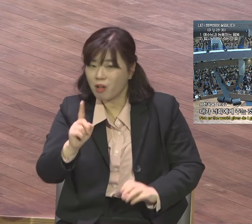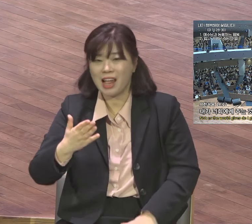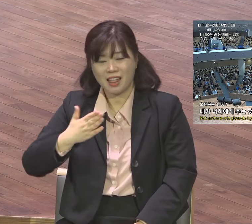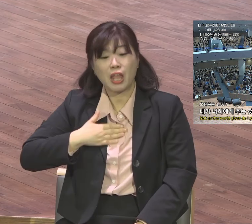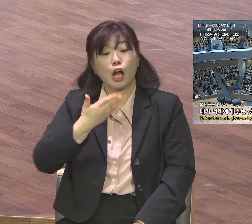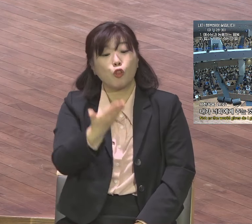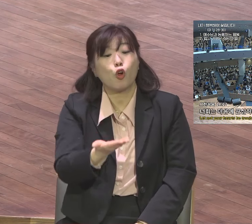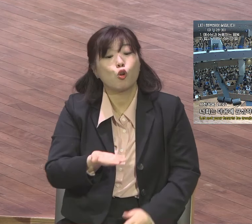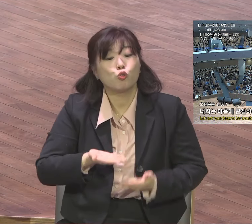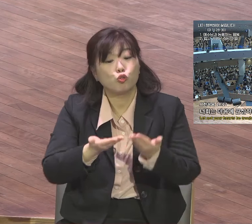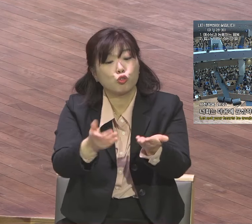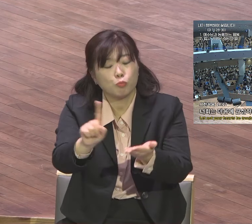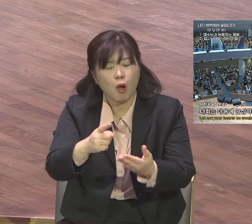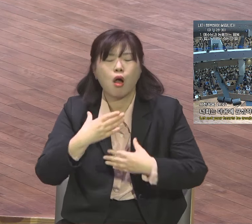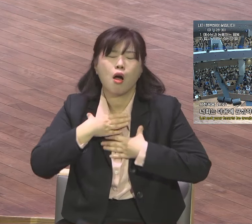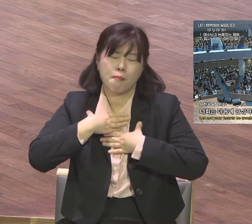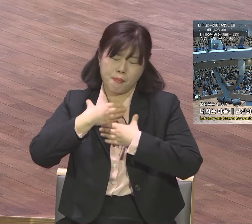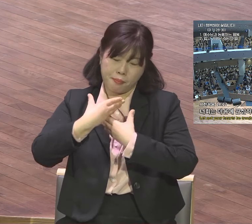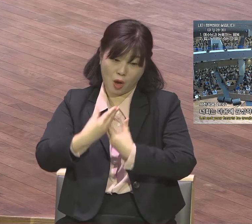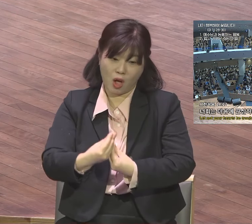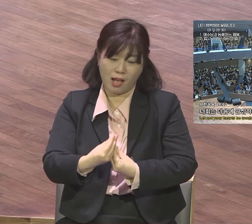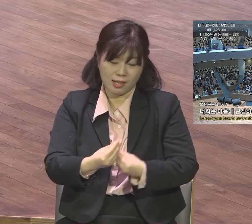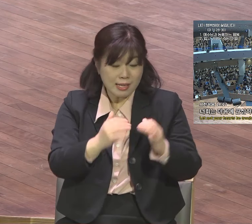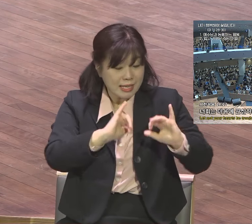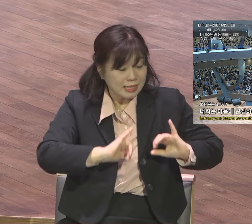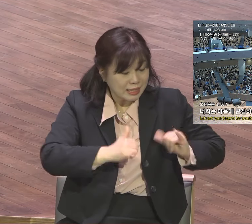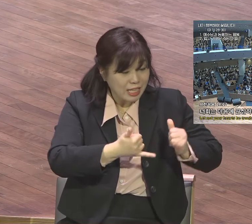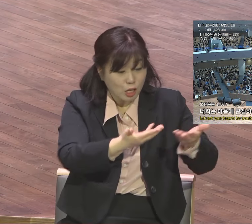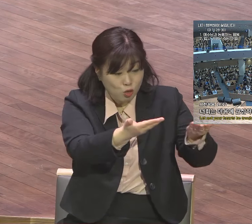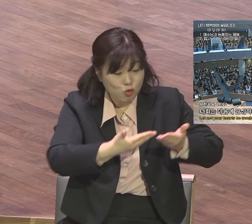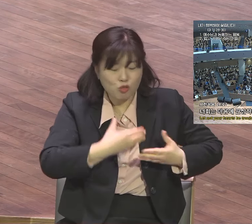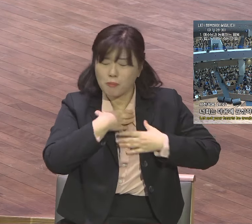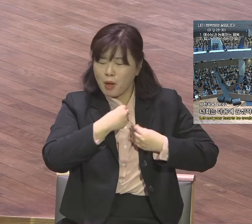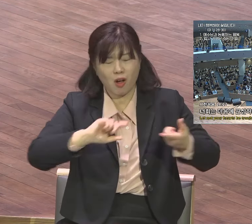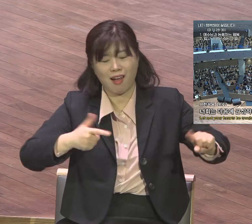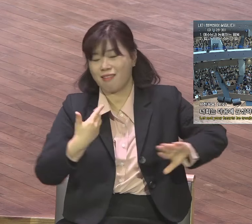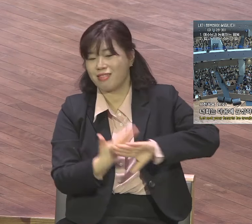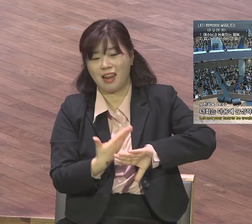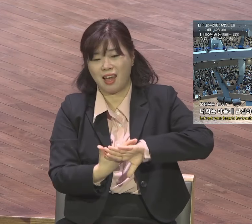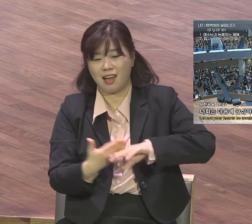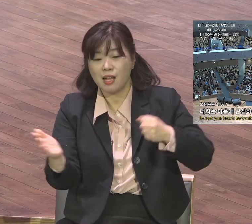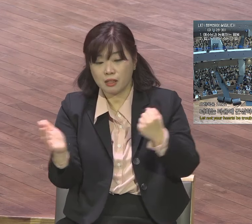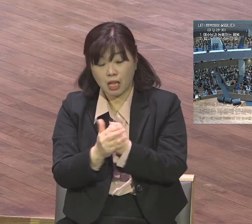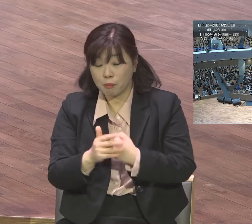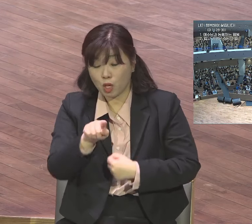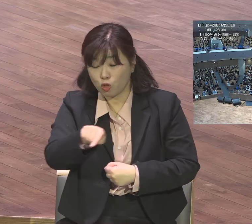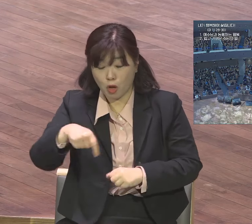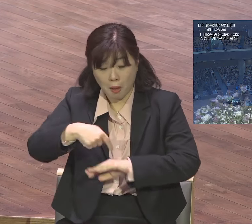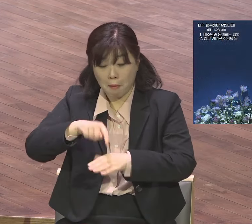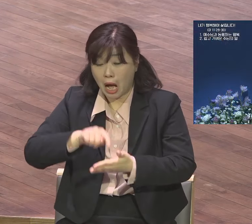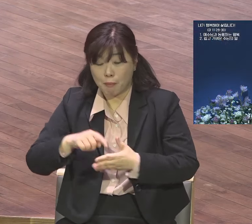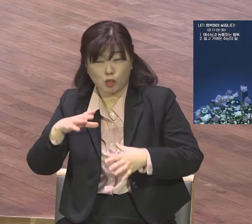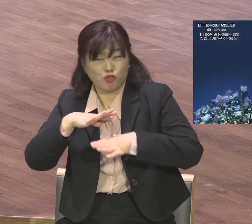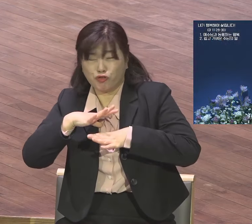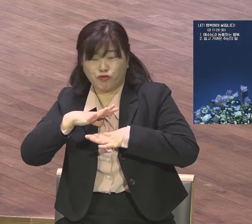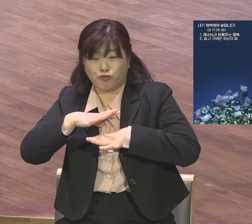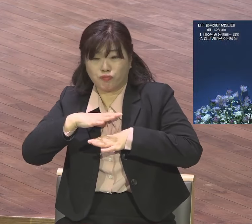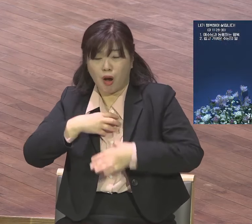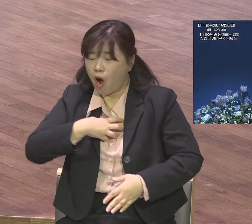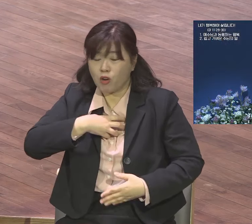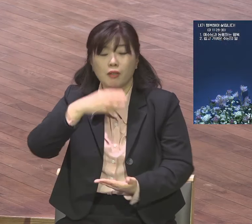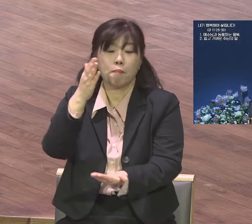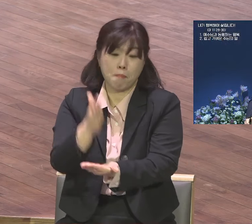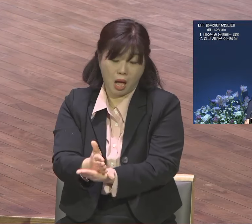것과 같지 아니하니라. 너희는 마음에 근심하지도 말고 두려워하지도 말라. 세상과 차원이